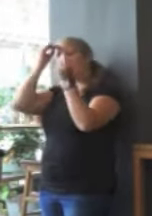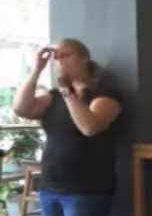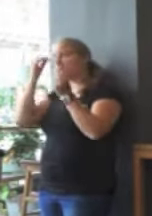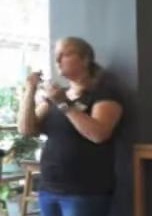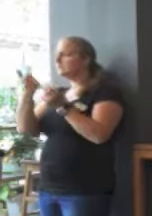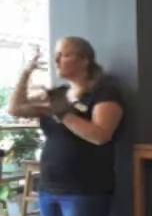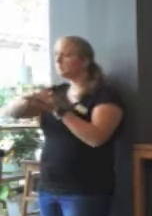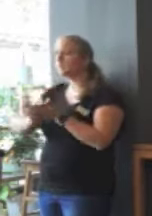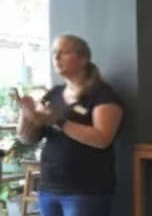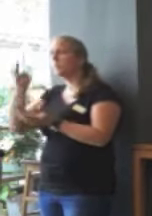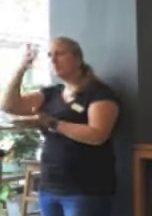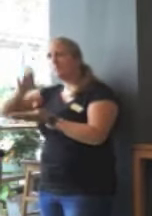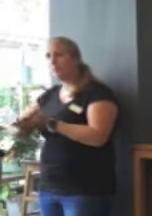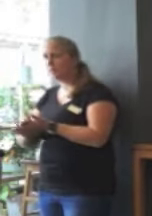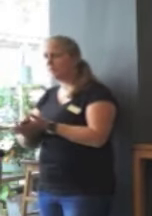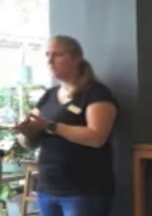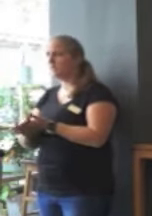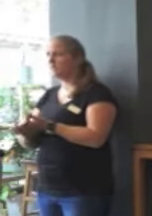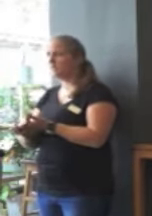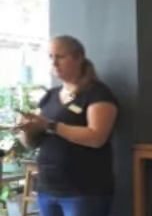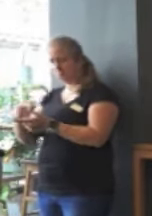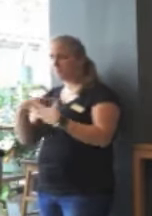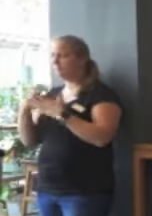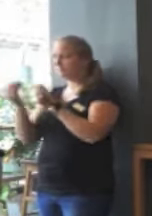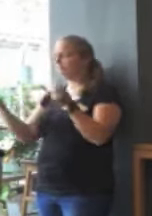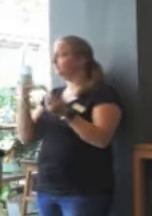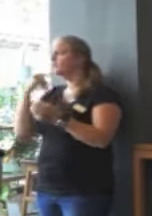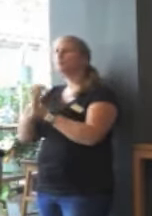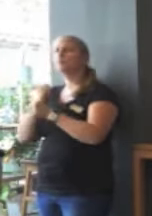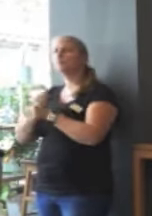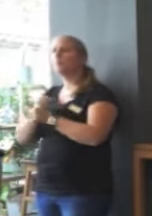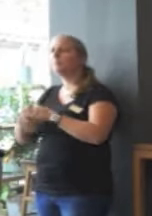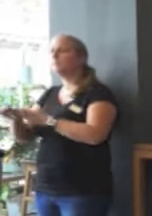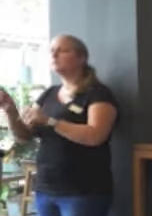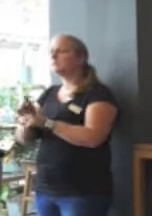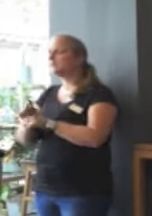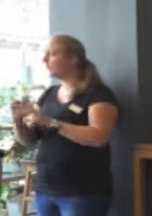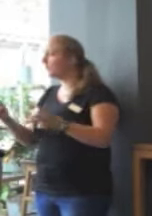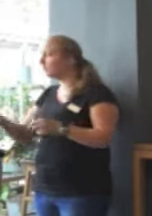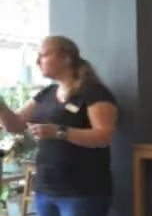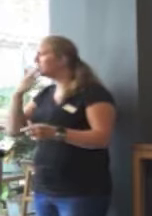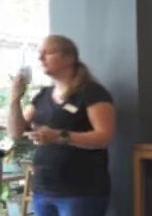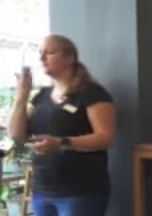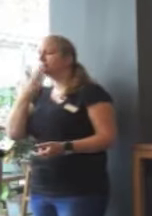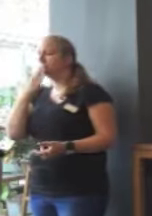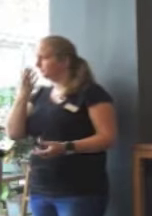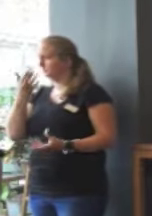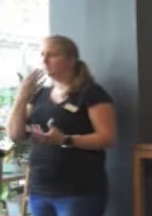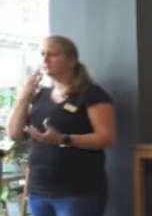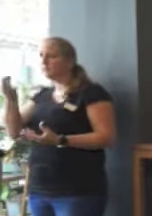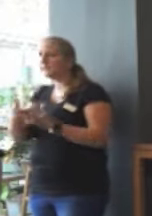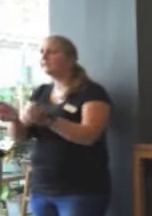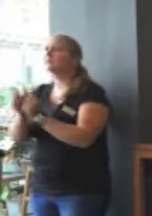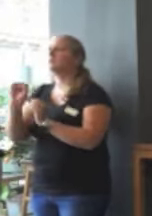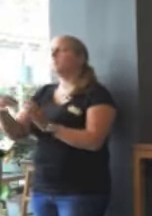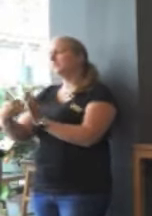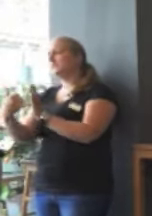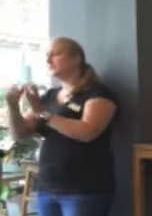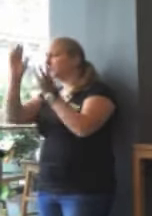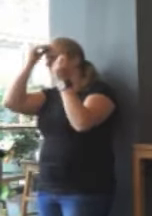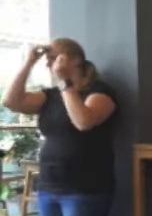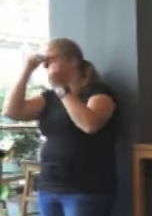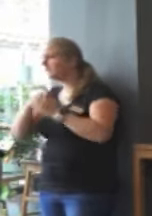varit frånvarande från arbetsplatsen. Så att det är ju egentligen effekterna utav det som vi såg för 10-12